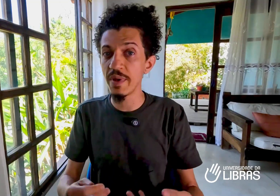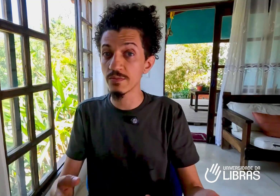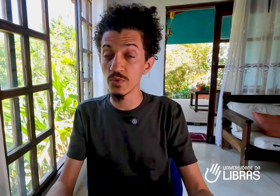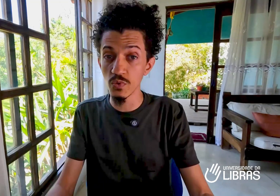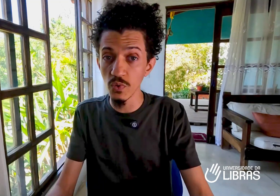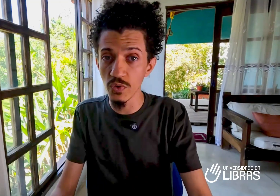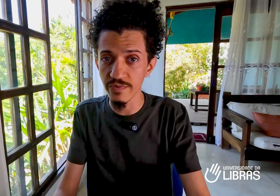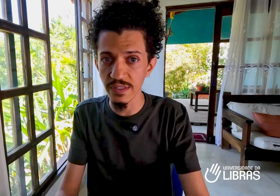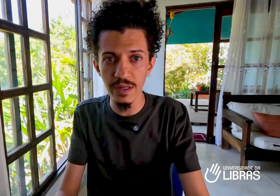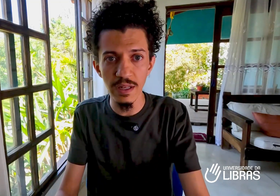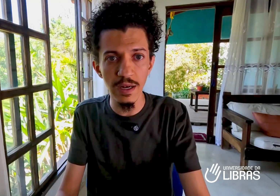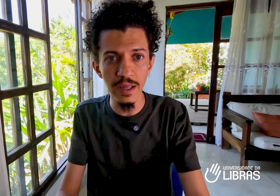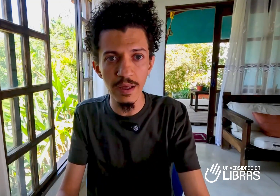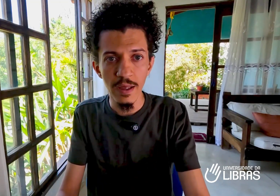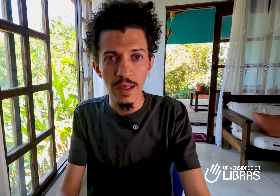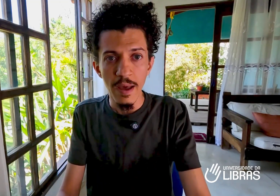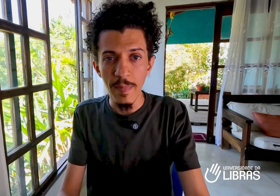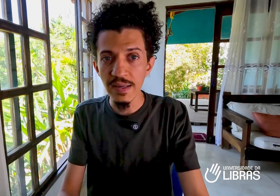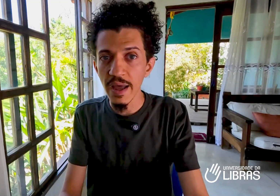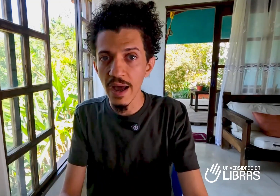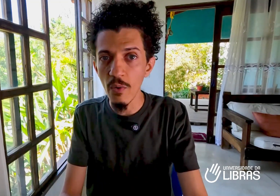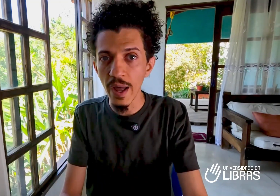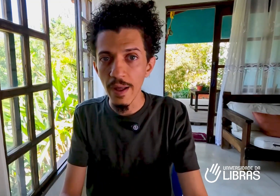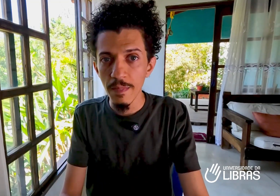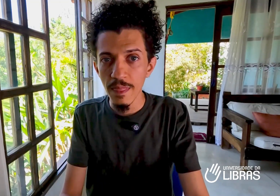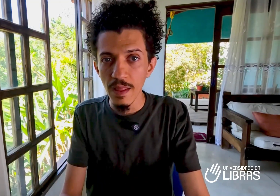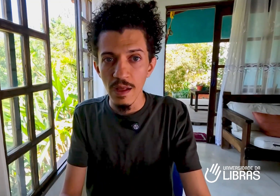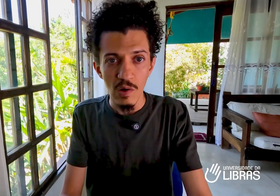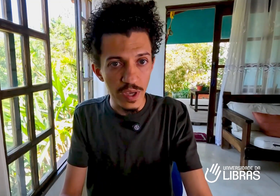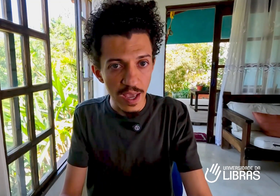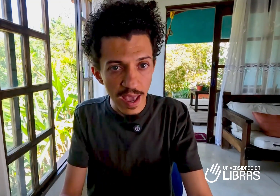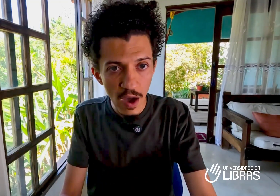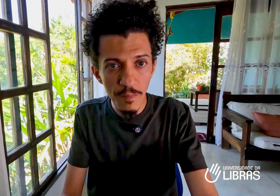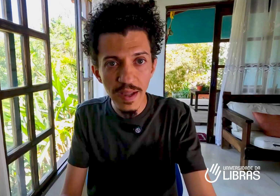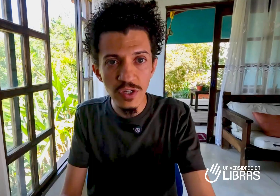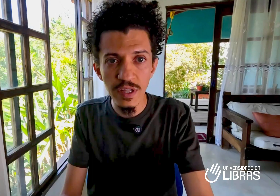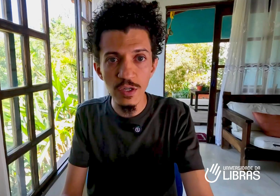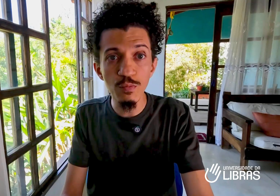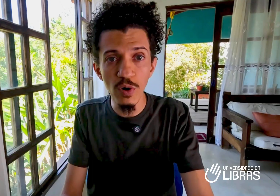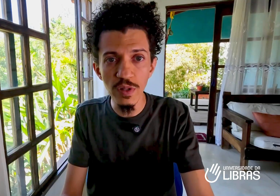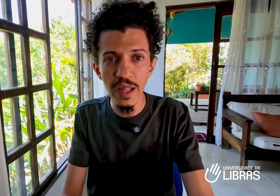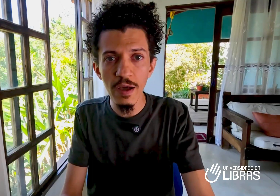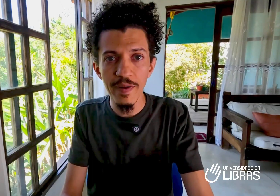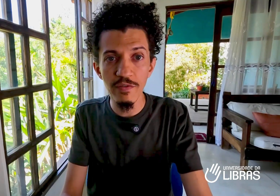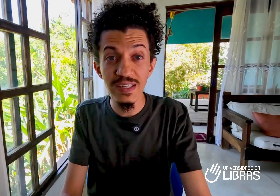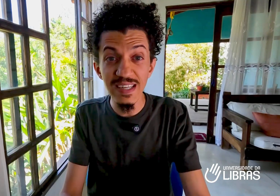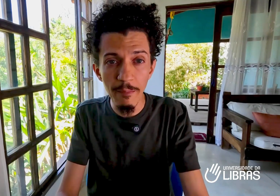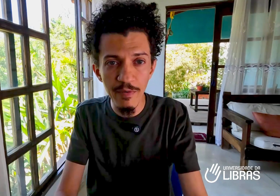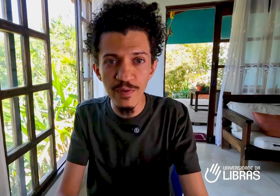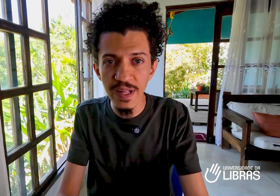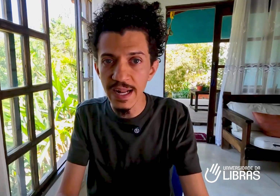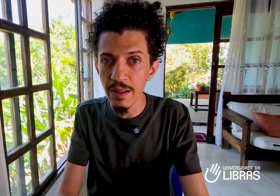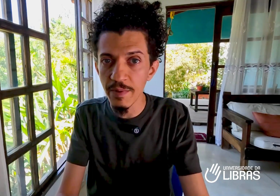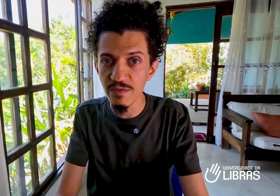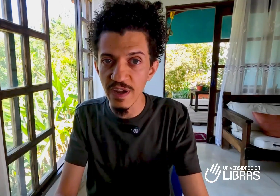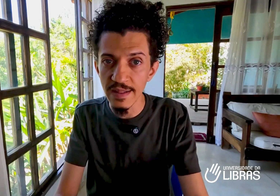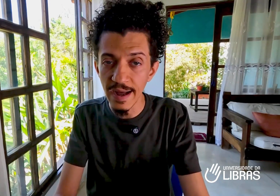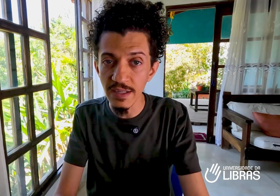os surdos fazendo aquilo ali, mas a real é, o que realmente traz o poder para você se aprofundar na Libras de verdade é